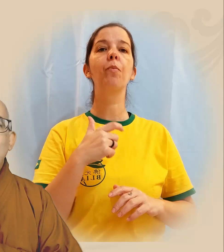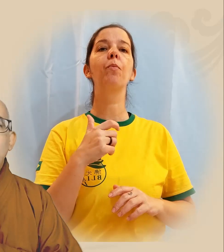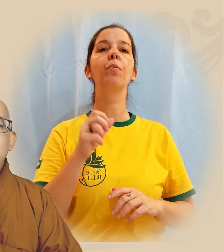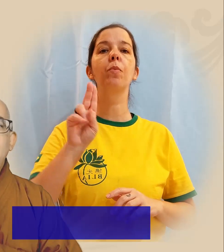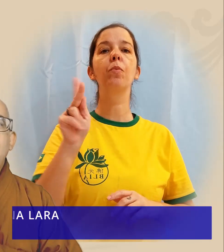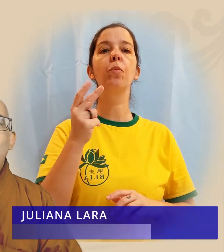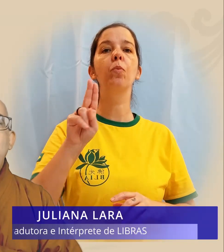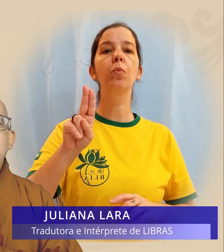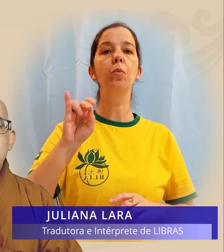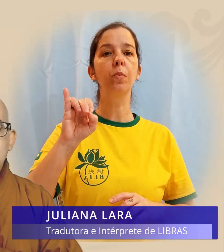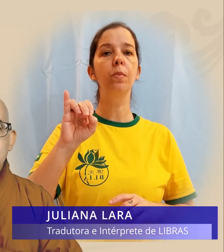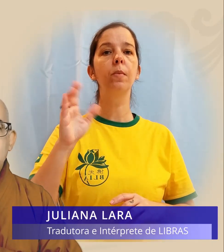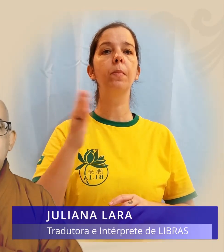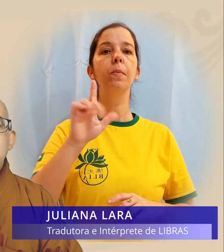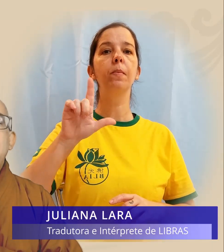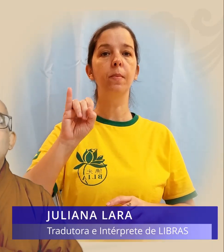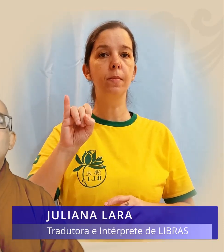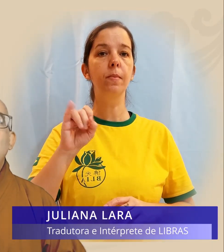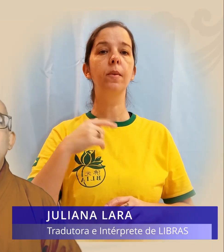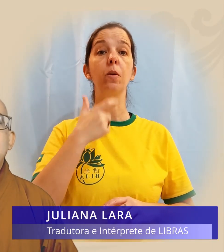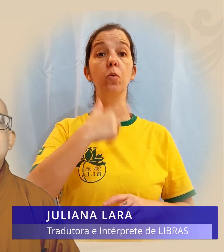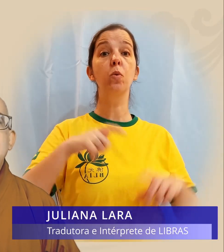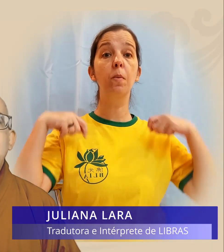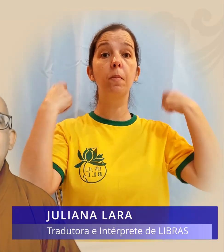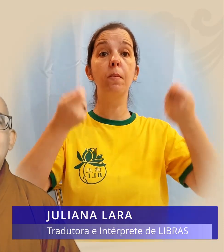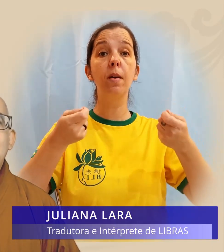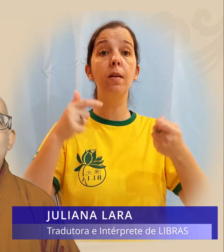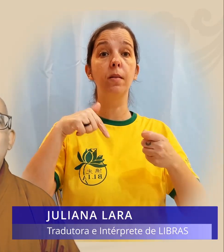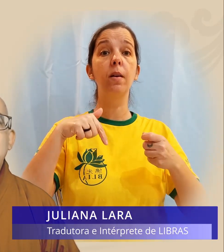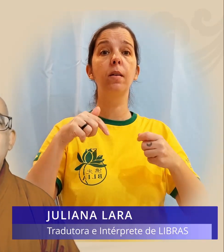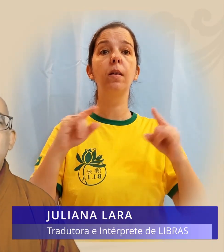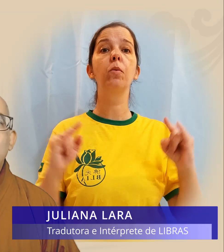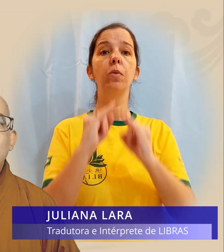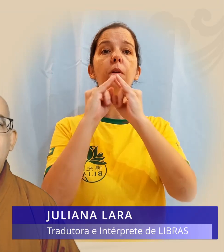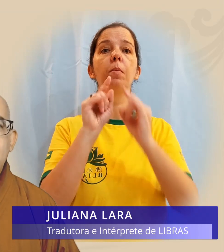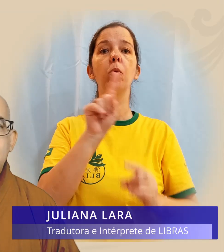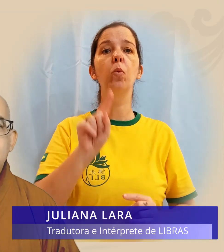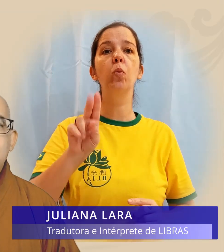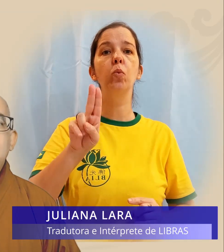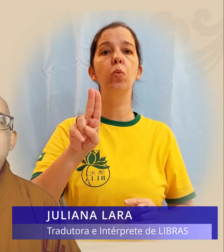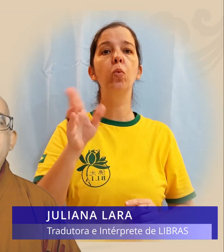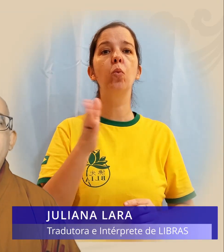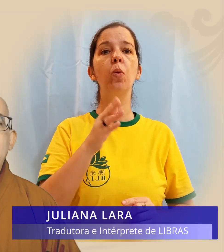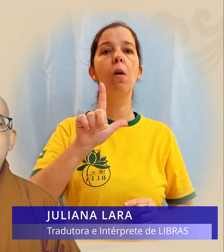Meu nome é Rui Li e eu sou mestre aqui no Templo Zulai.